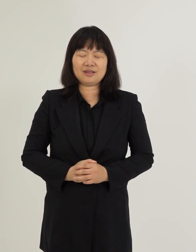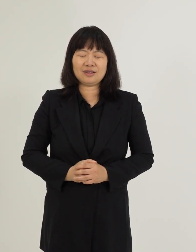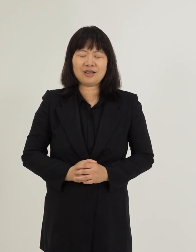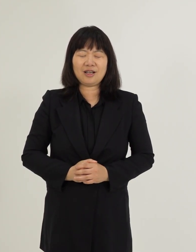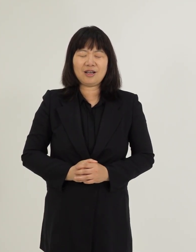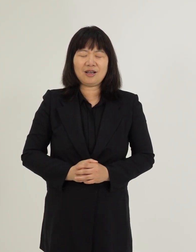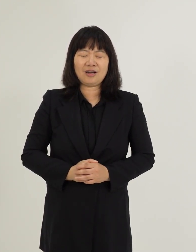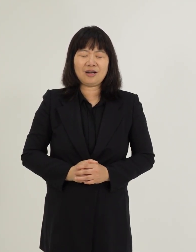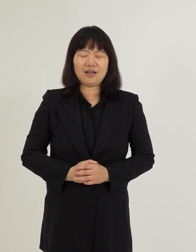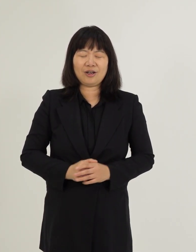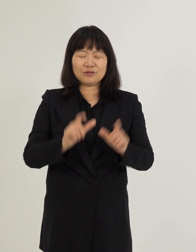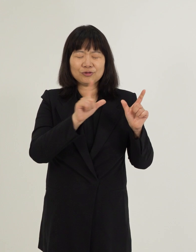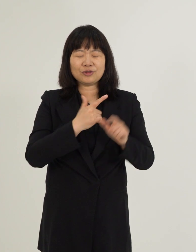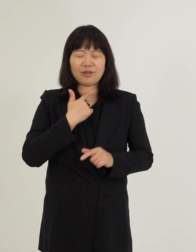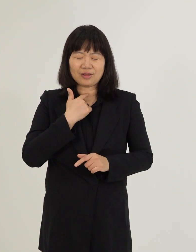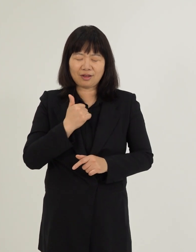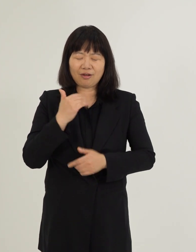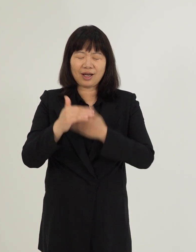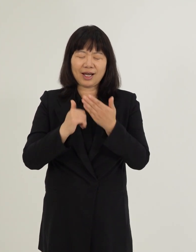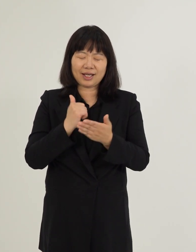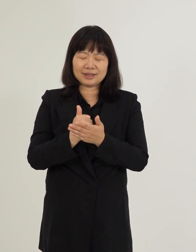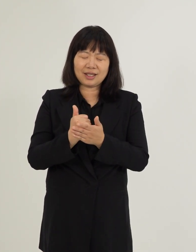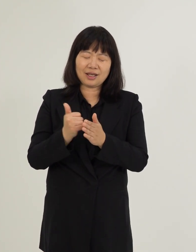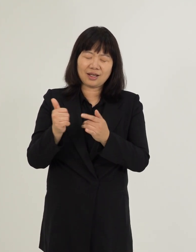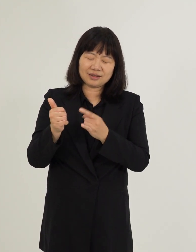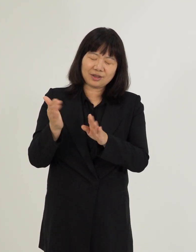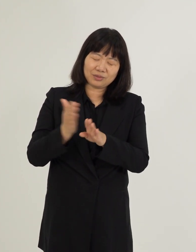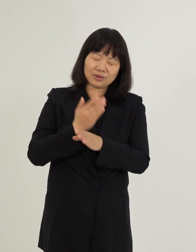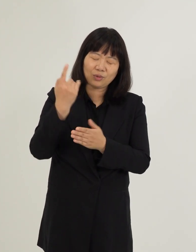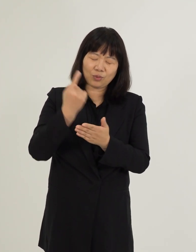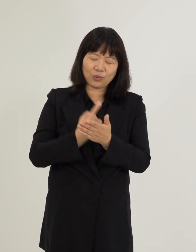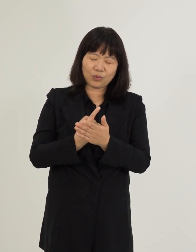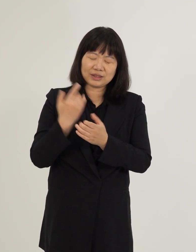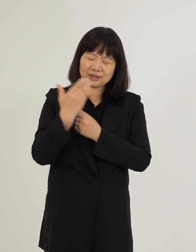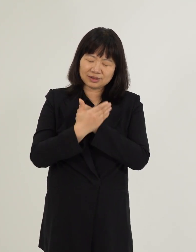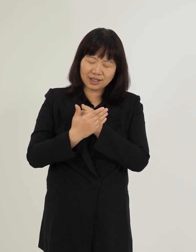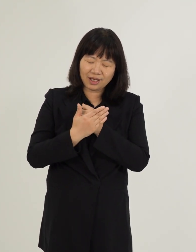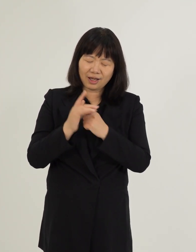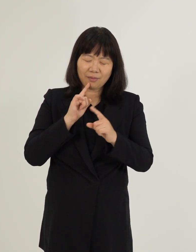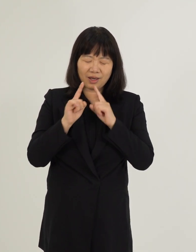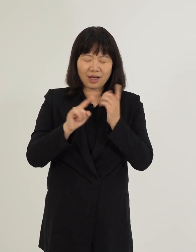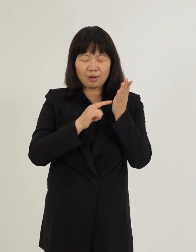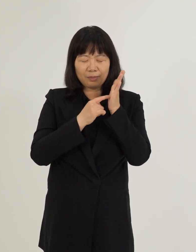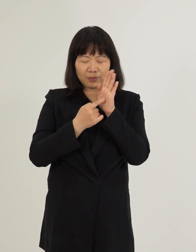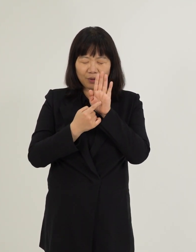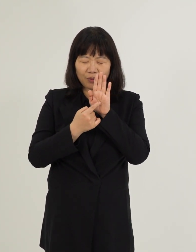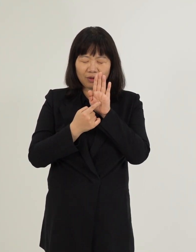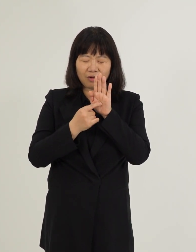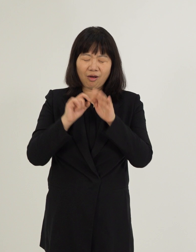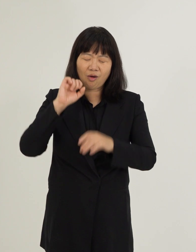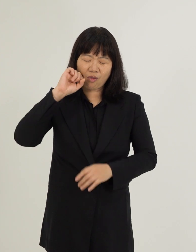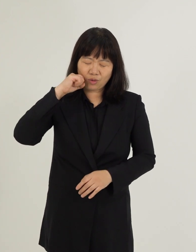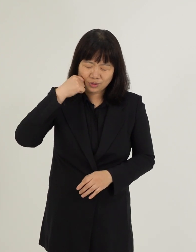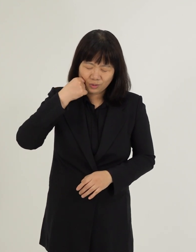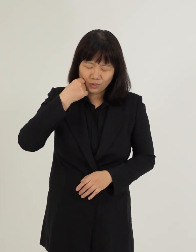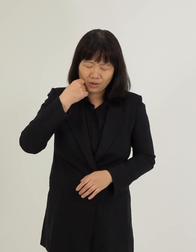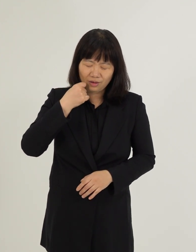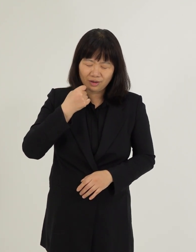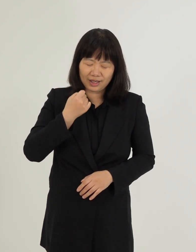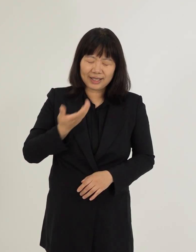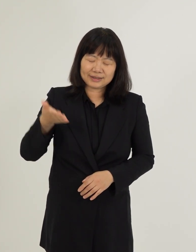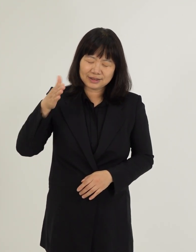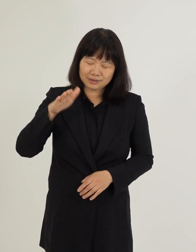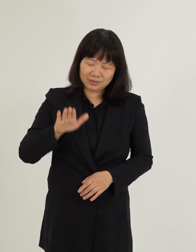그동안 누린 하나님께로부터의 은혜는 말로 다할 수 없습니다. 그러나 지금쯤